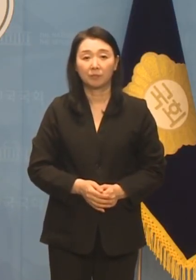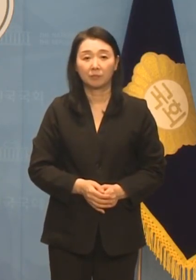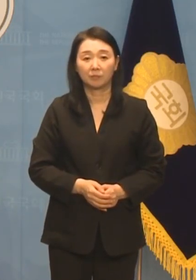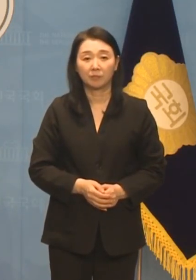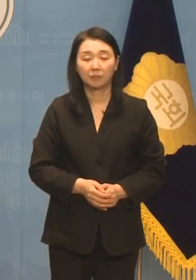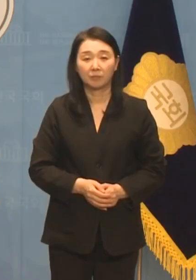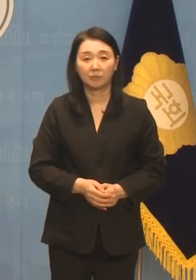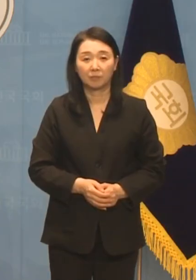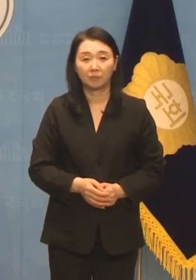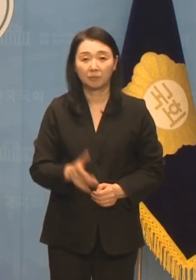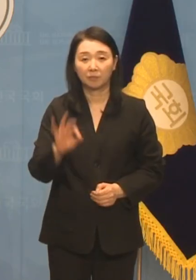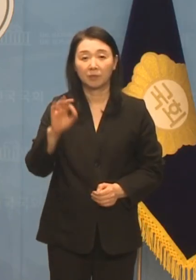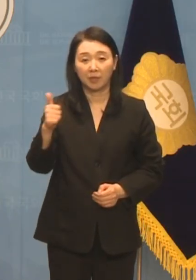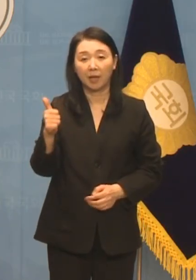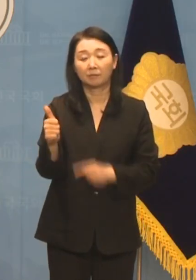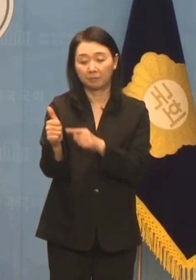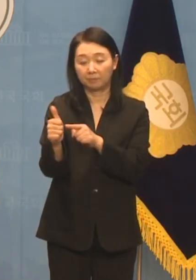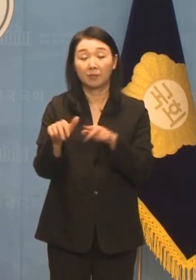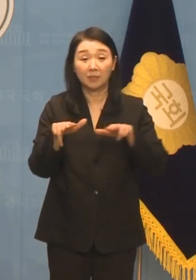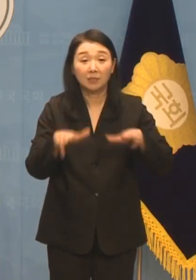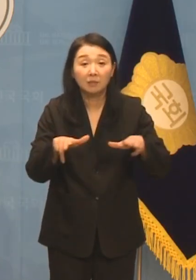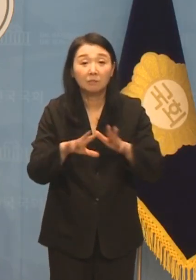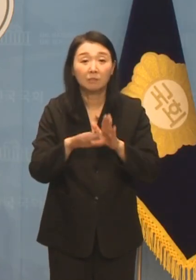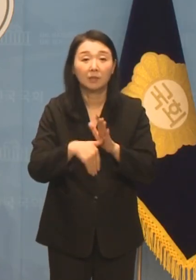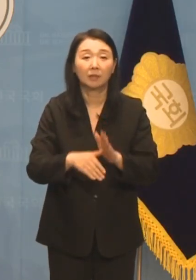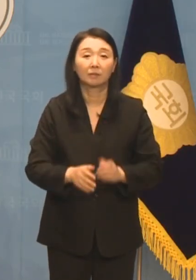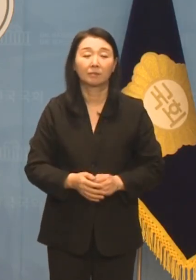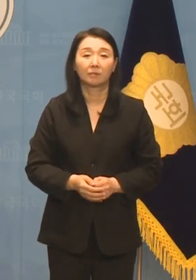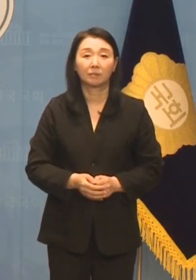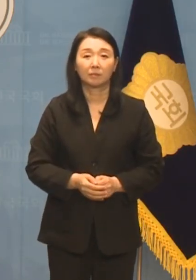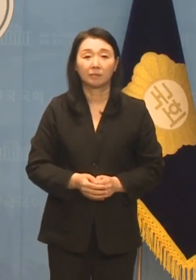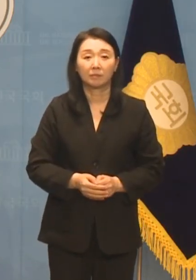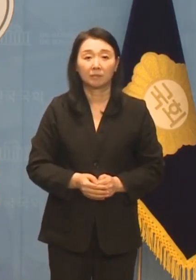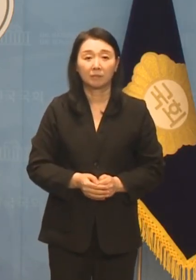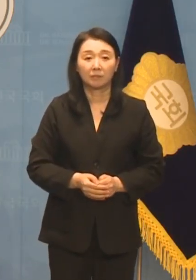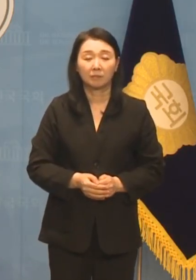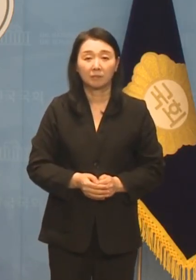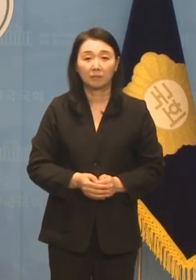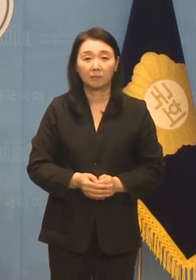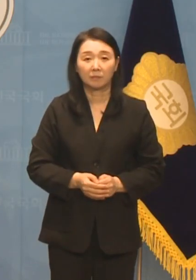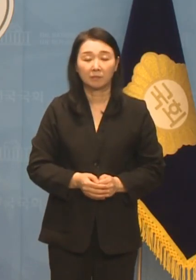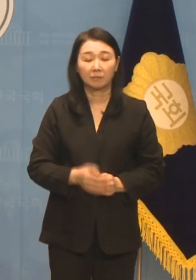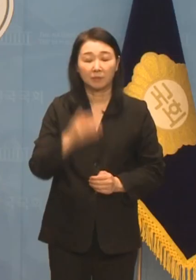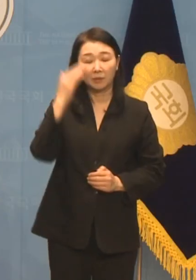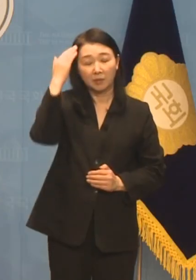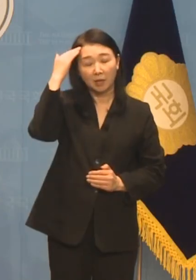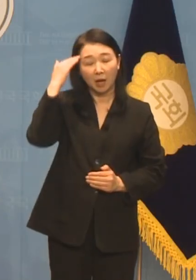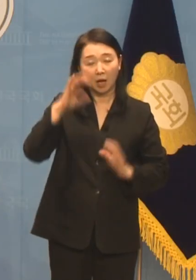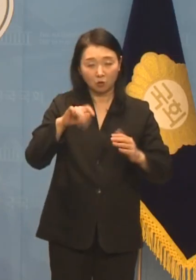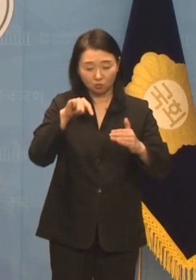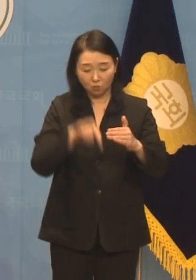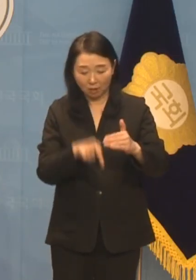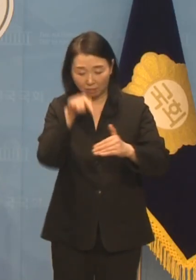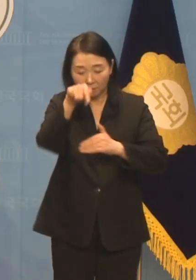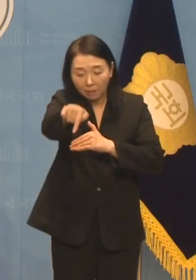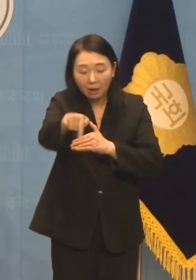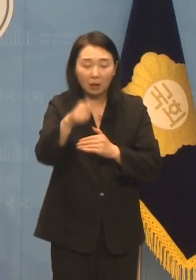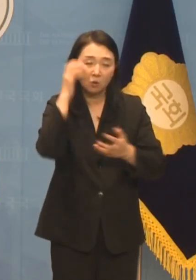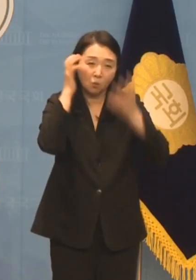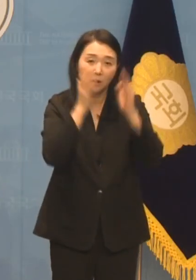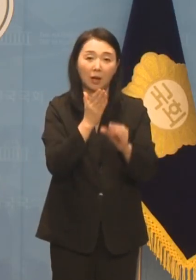그는 이 순간에도 전례 없는 국내외 혼란 속에서도 트럼프